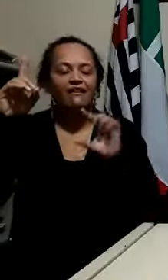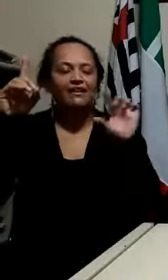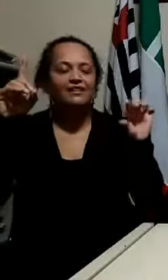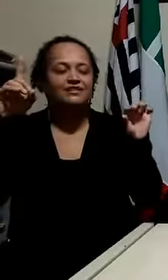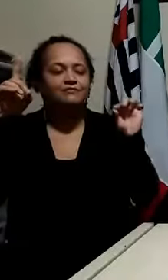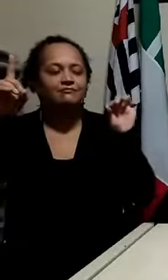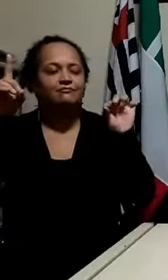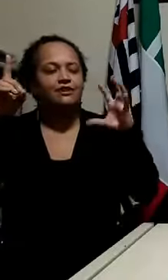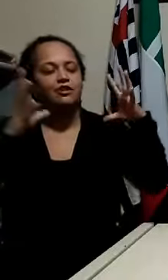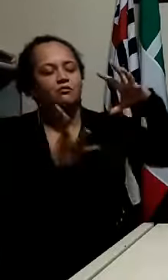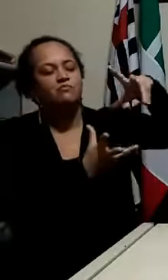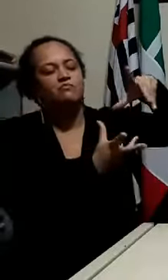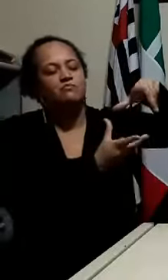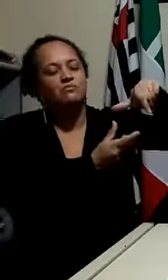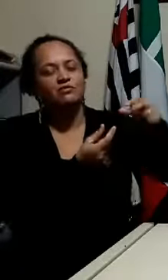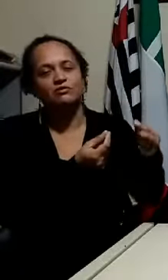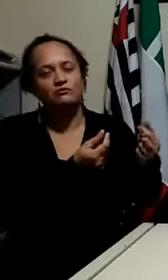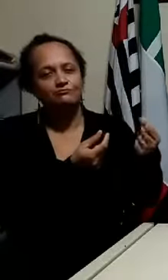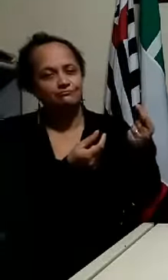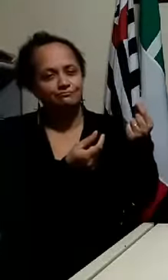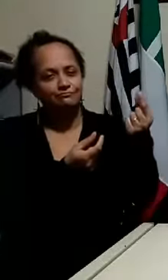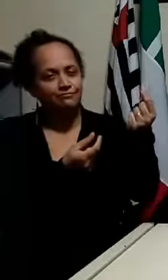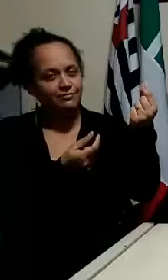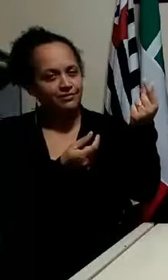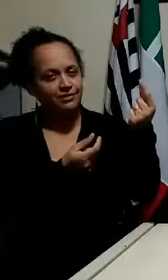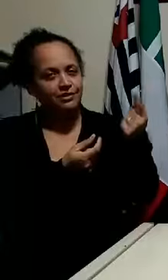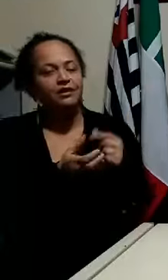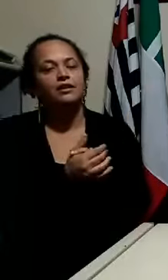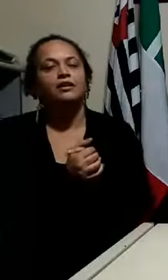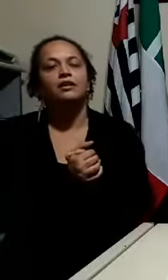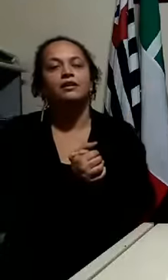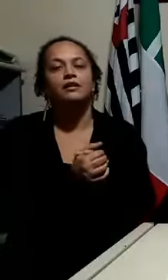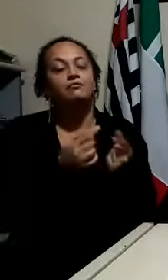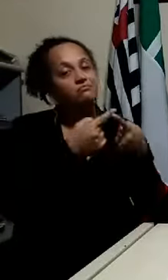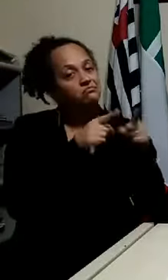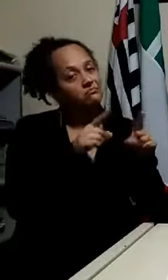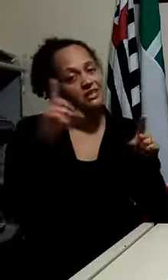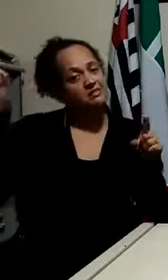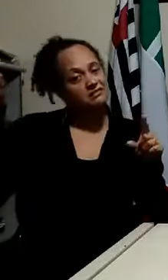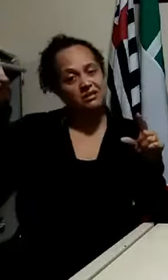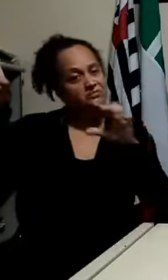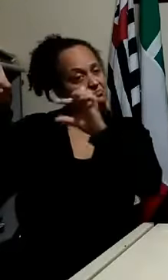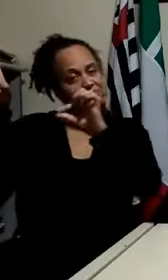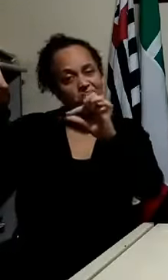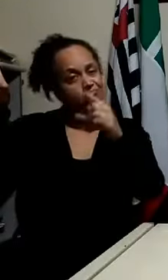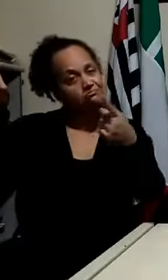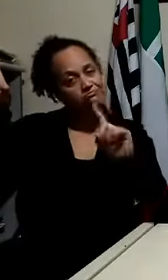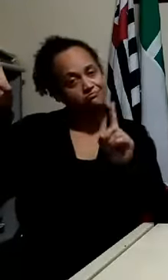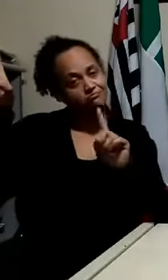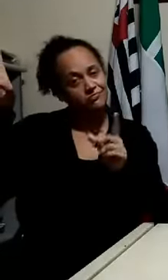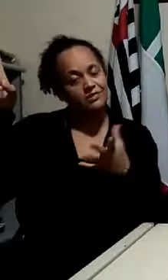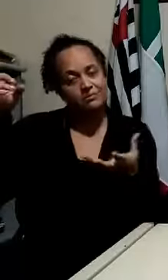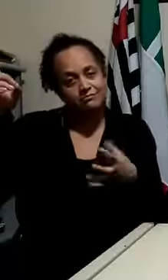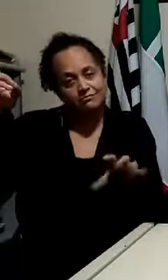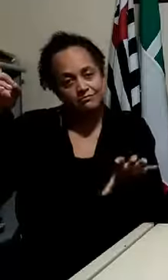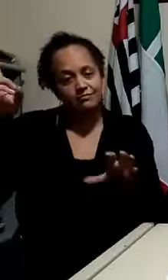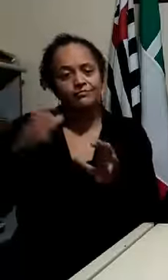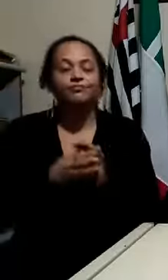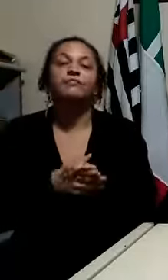prazeres desse mundo do que usufruir a eternidade com Jesus, né? Por isso que Paulo diz